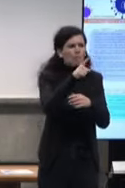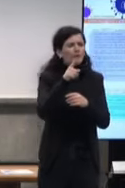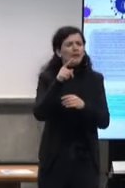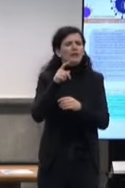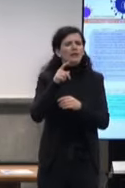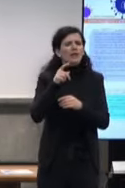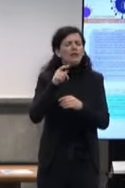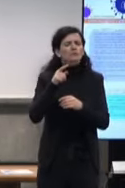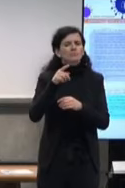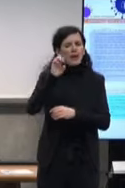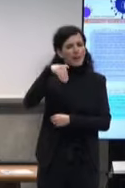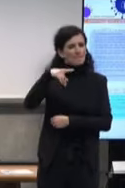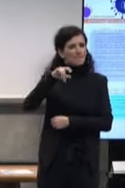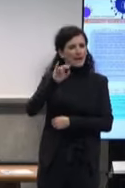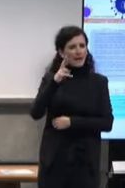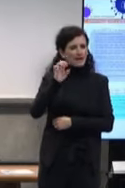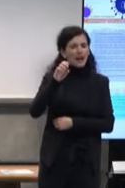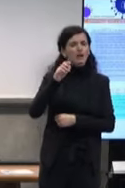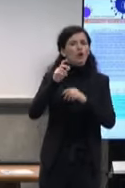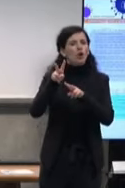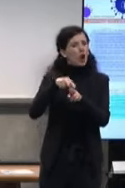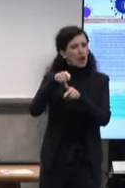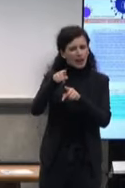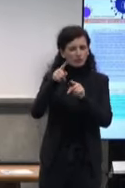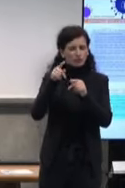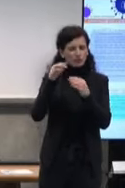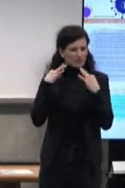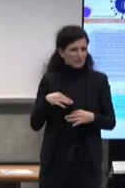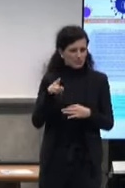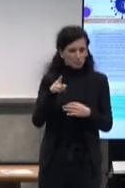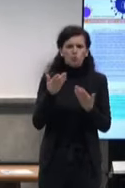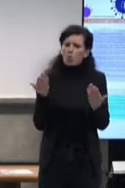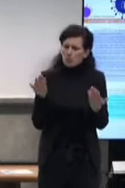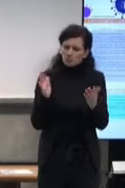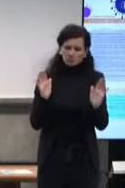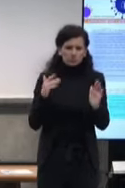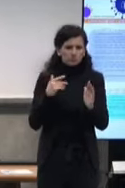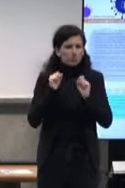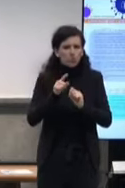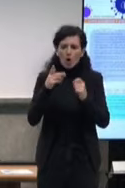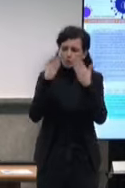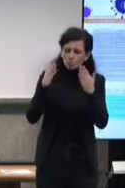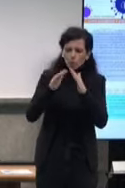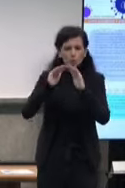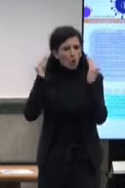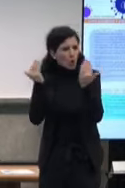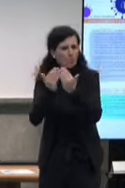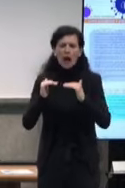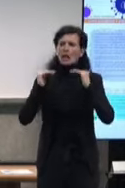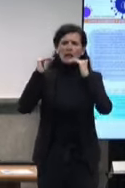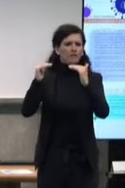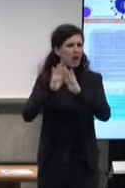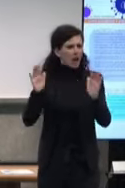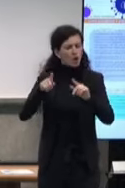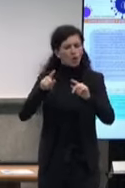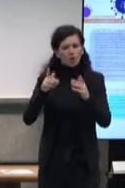una fatto da colleghi assolutamente autorevolissimi a livello globale che stanno facendo uno sforzo straordinario